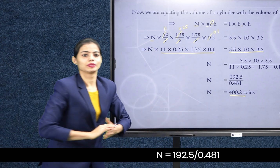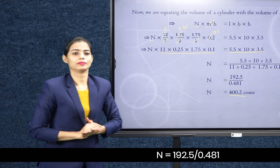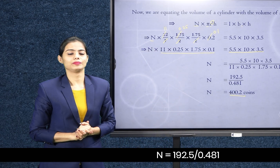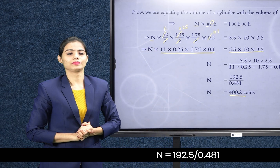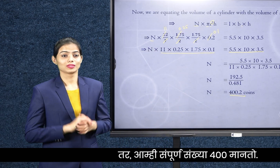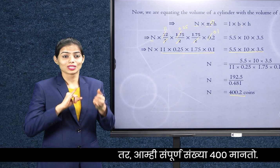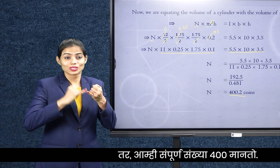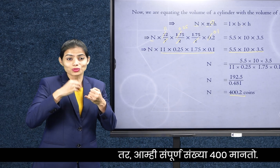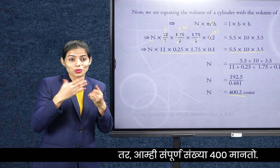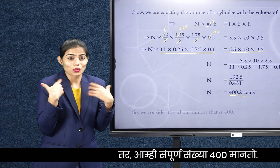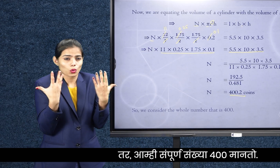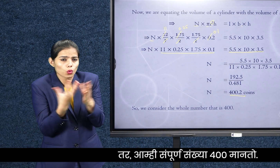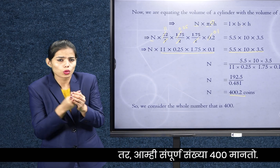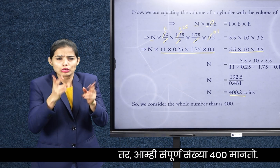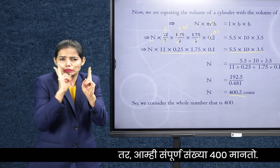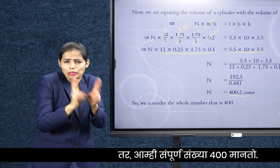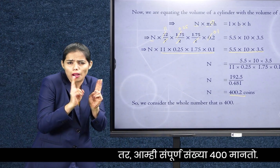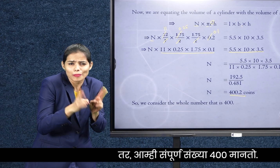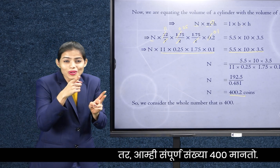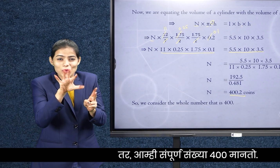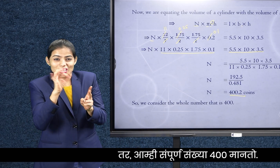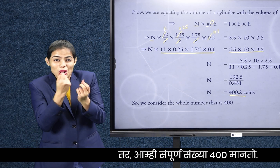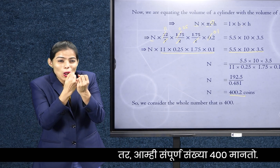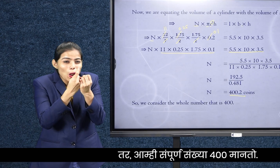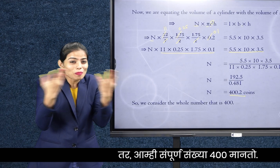0.481. तर आम्ही संपूर्ण संख्या 400 मानतो.